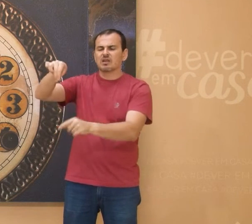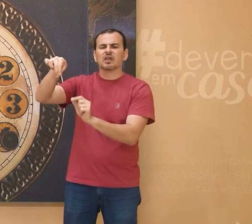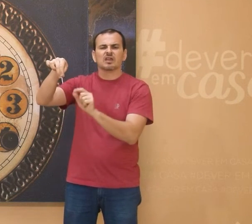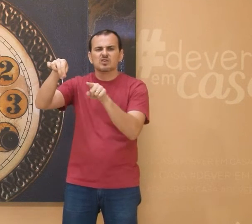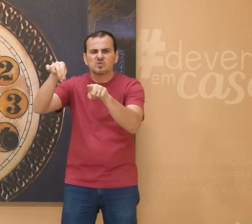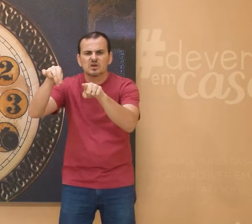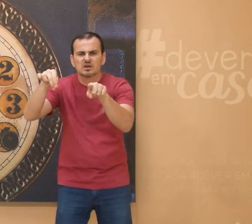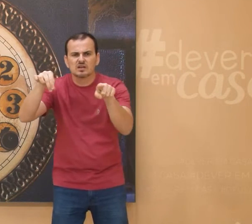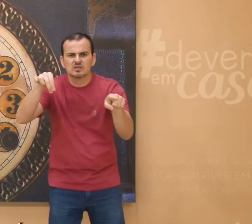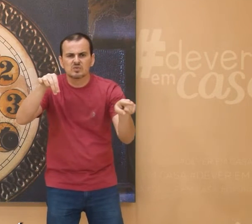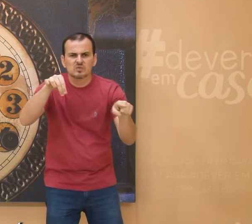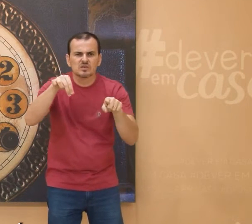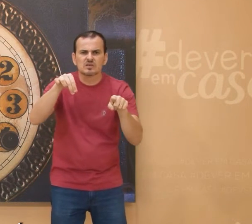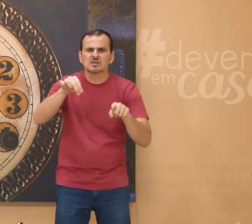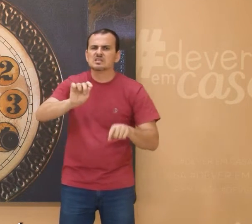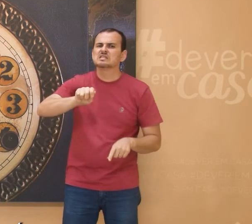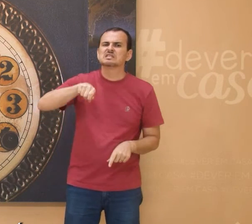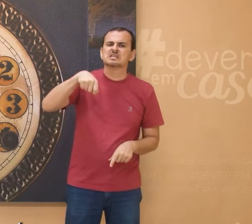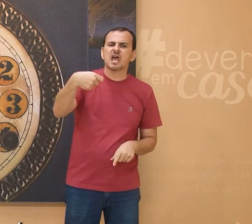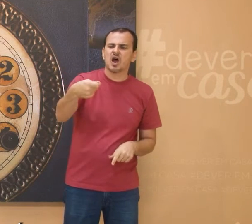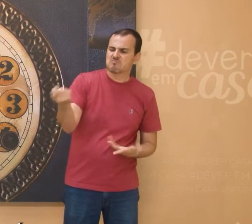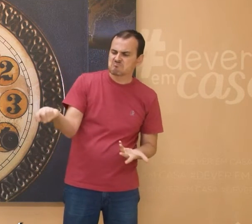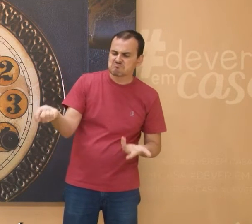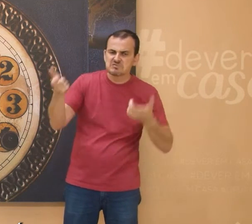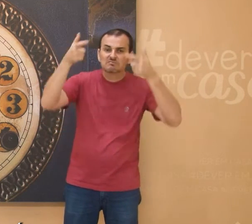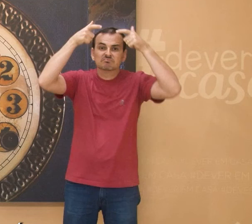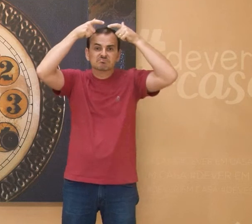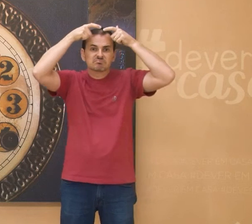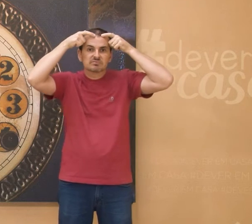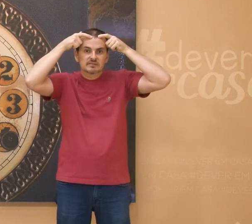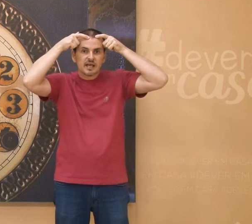Sua luva, sinalizou o príncipe.